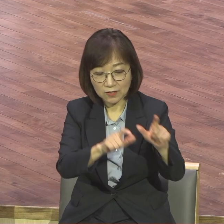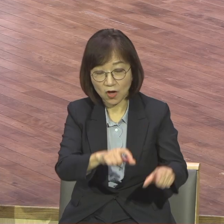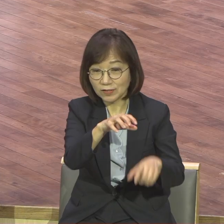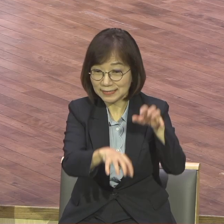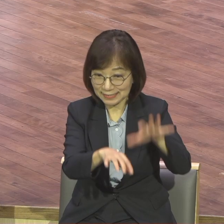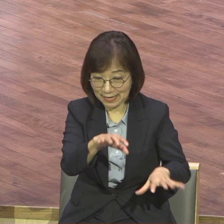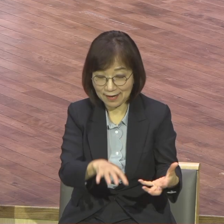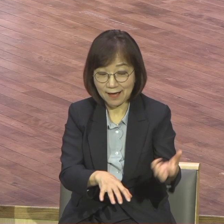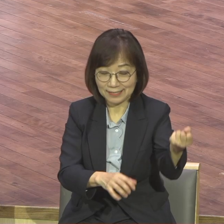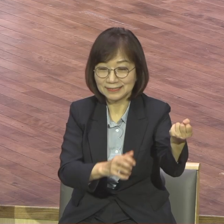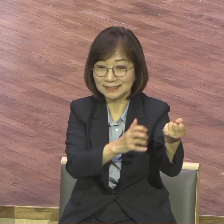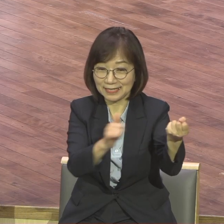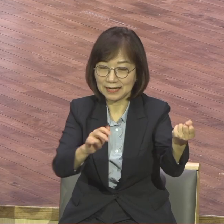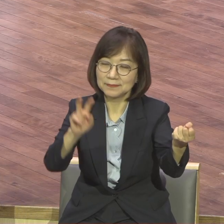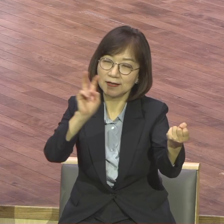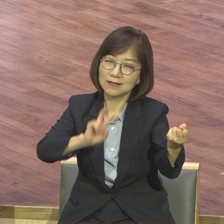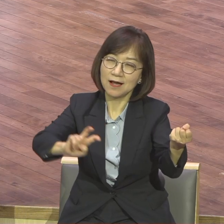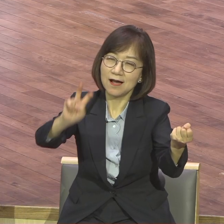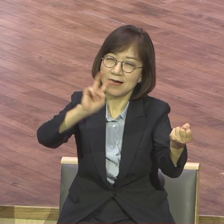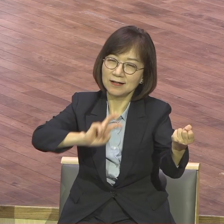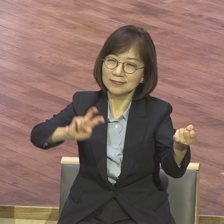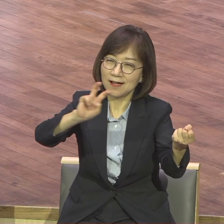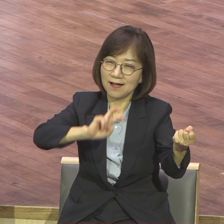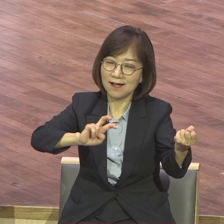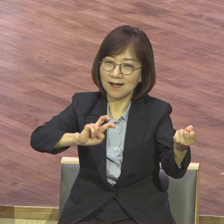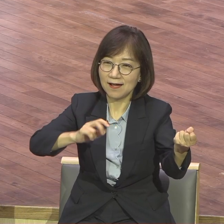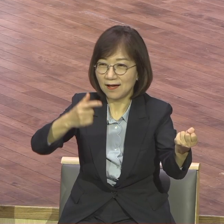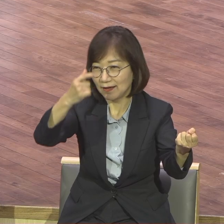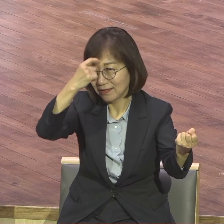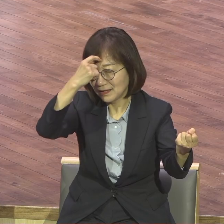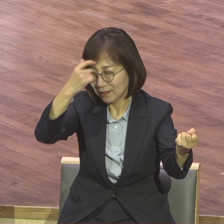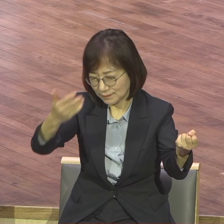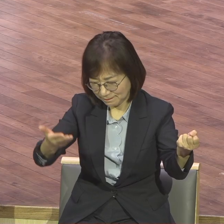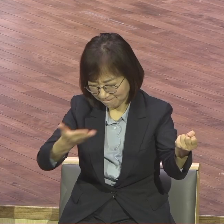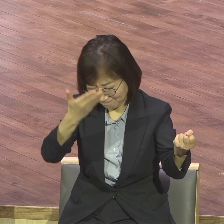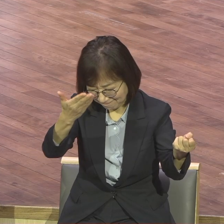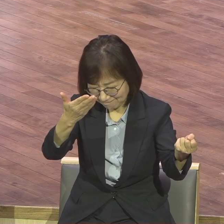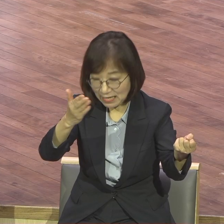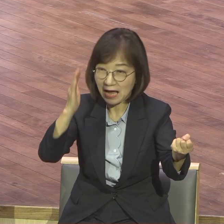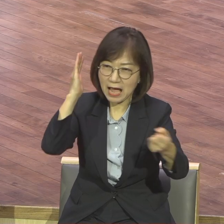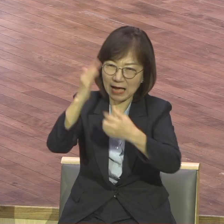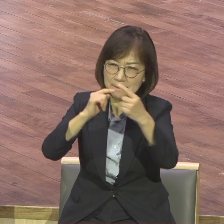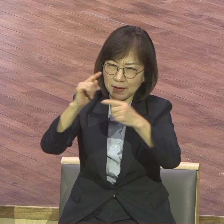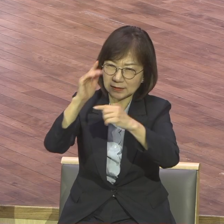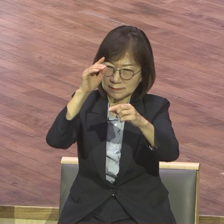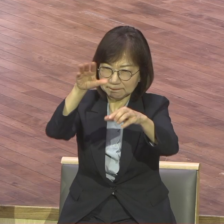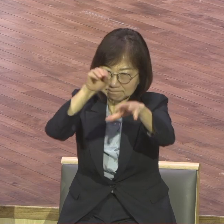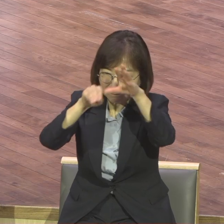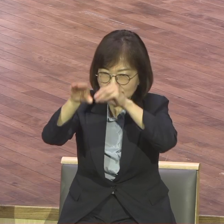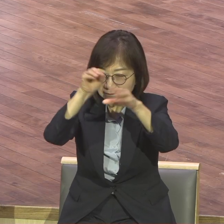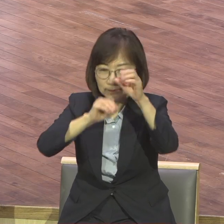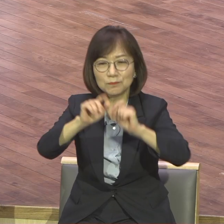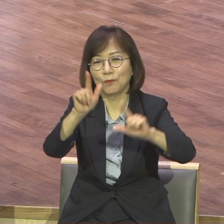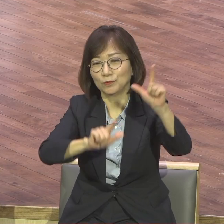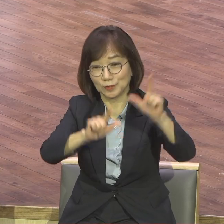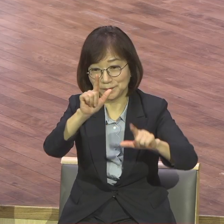거하고 현장 가진 사람이 예배 드리는 거하고 현장 가진 사람이 말씀 듣는 거하고 없는 사람